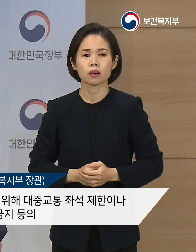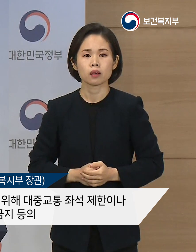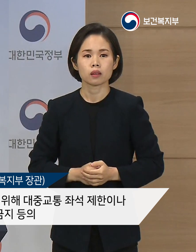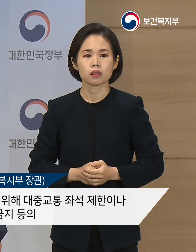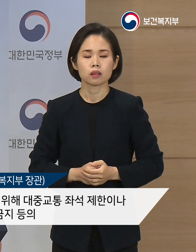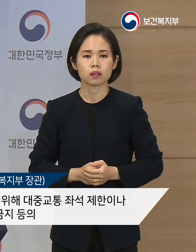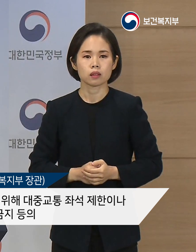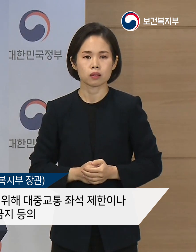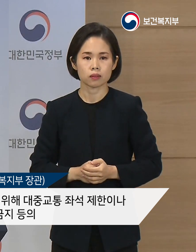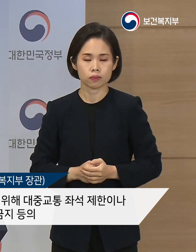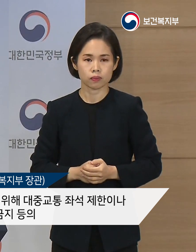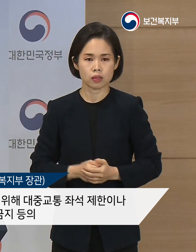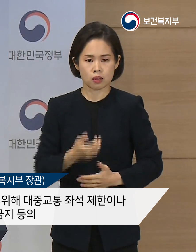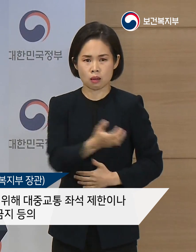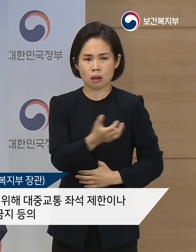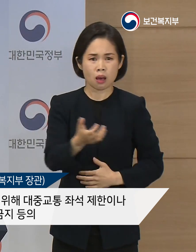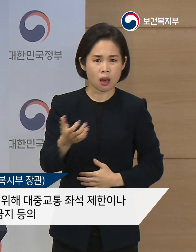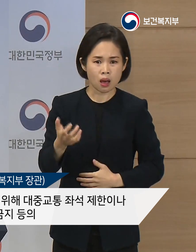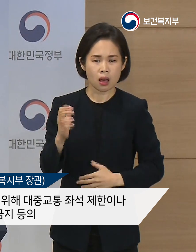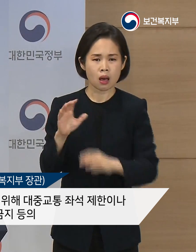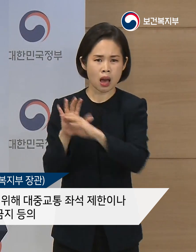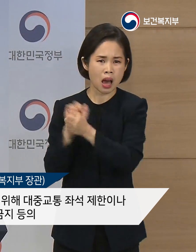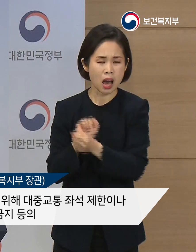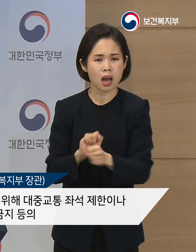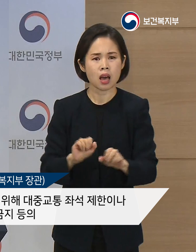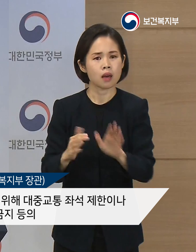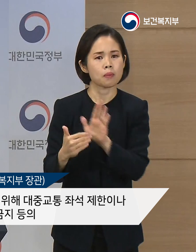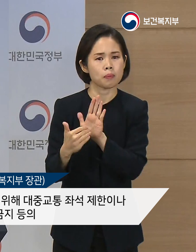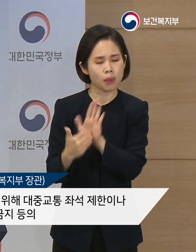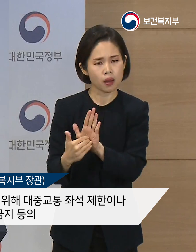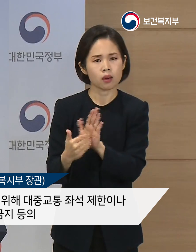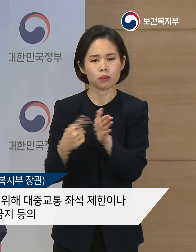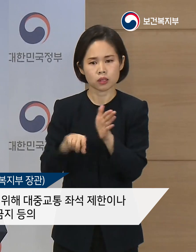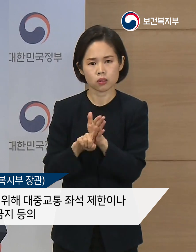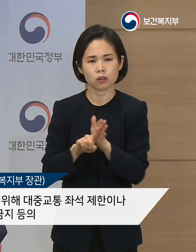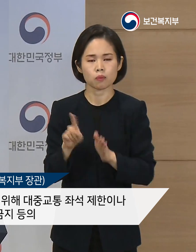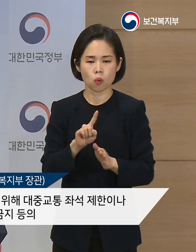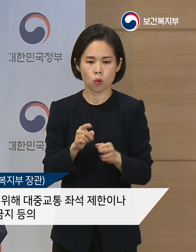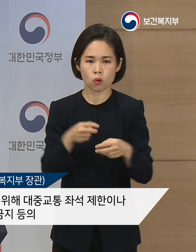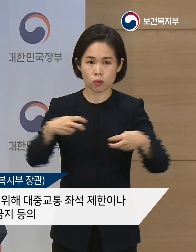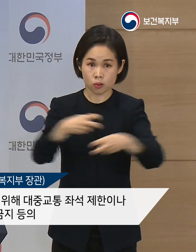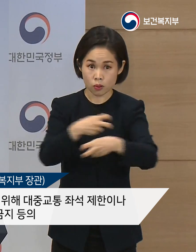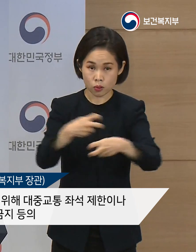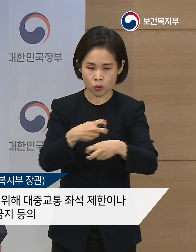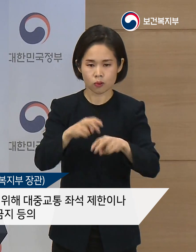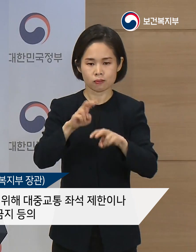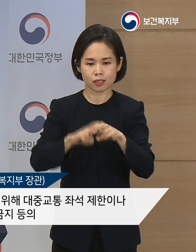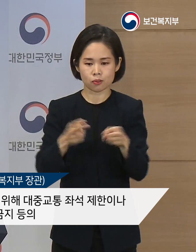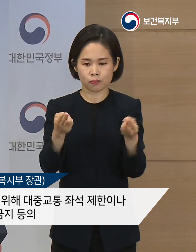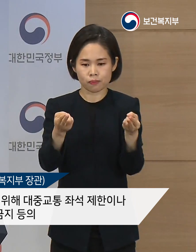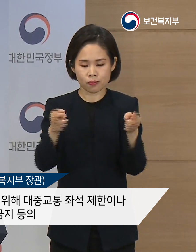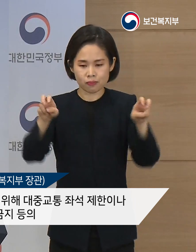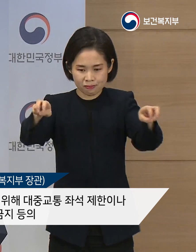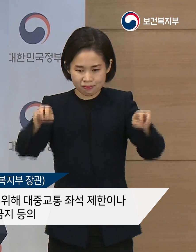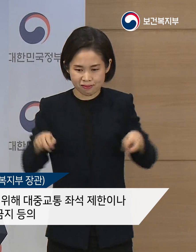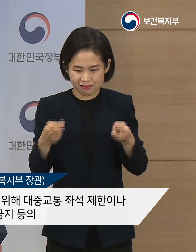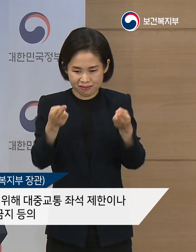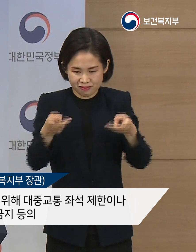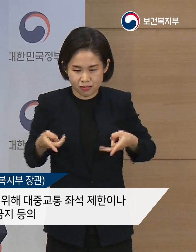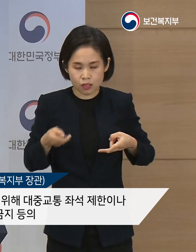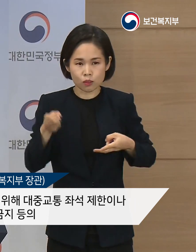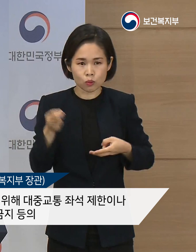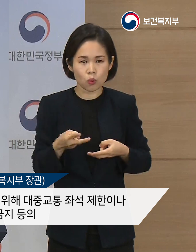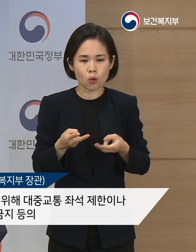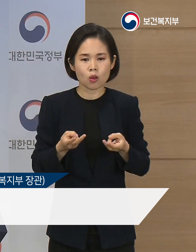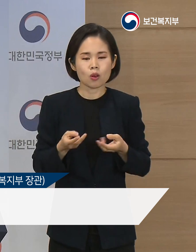불가피한 이동에 따른 위험도를 낮추기 위해 대중교통 좌석 제한이나 고속도로 통행료 부과, 휴게소의